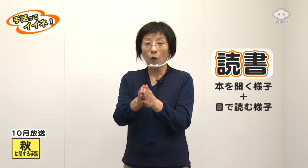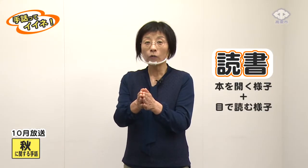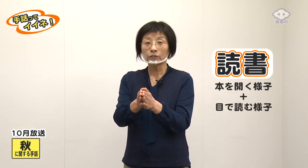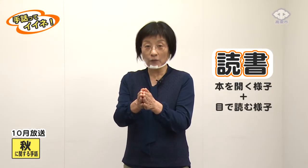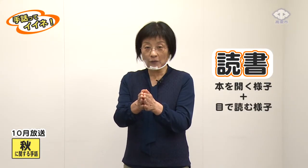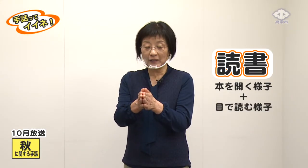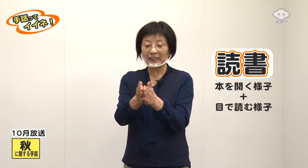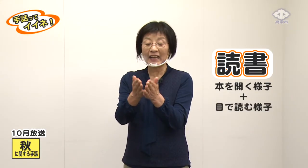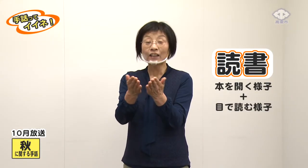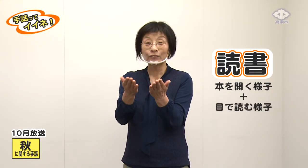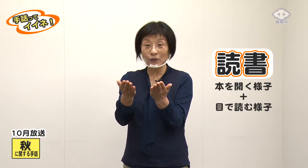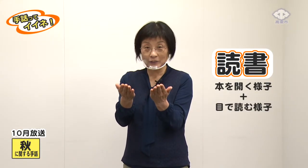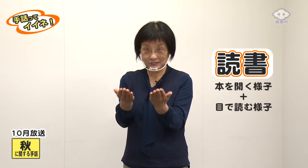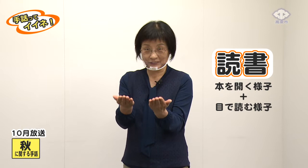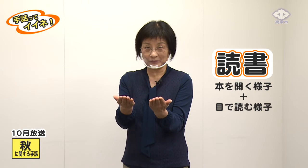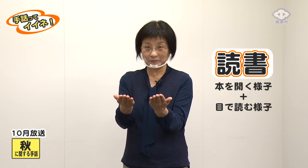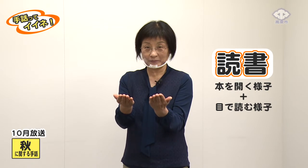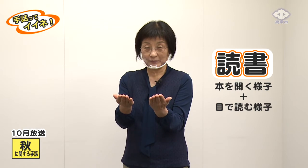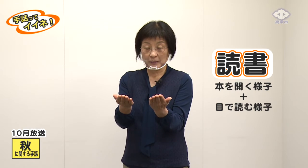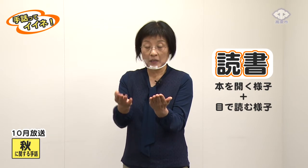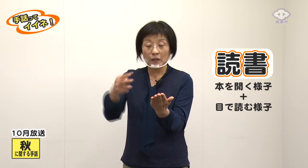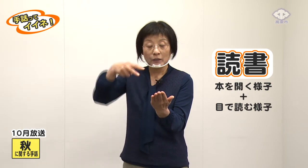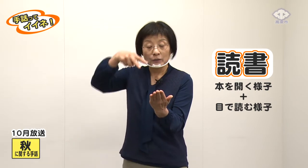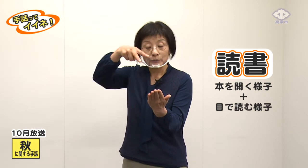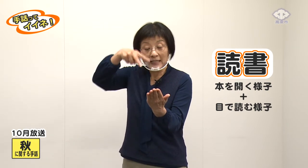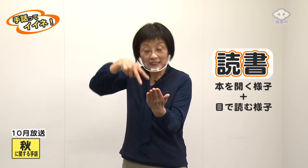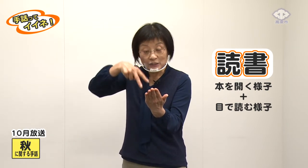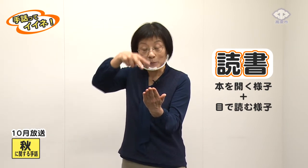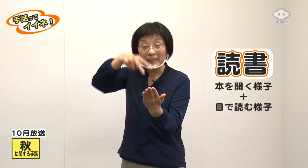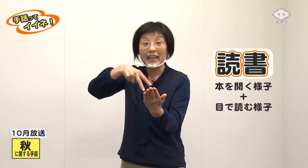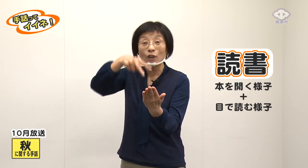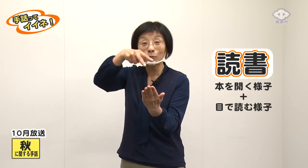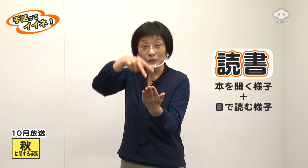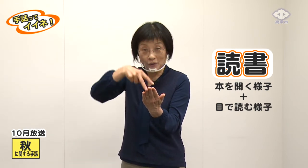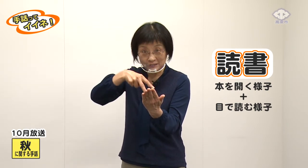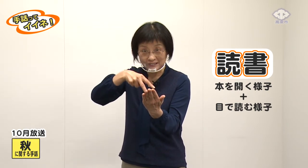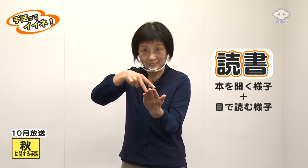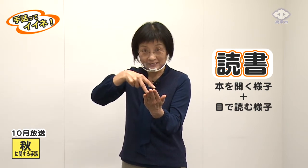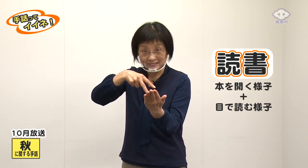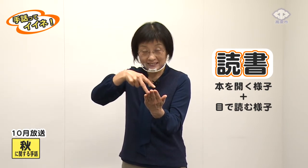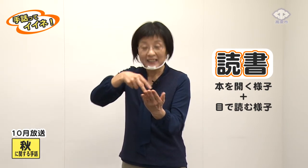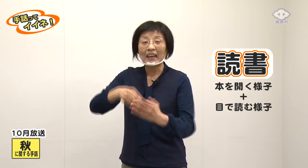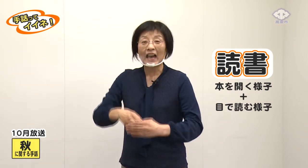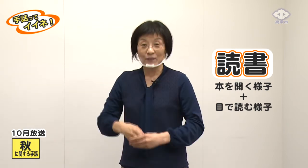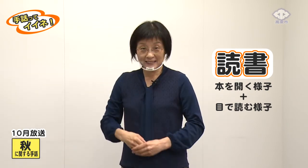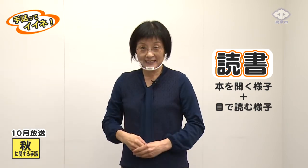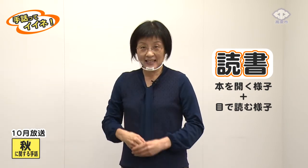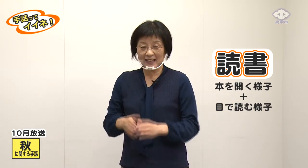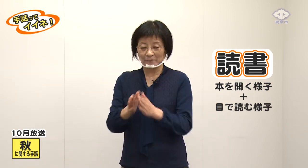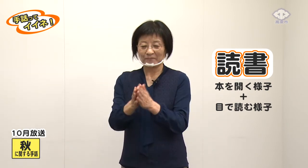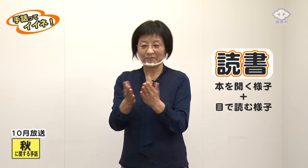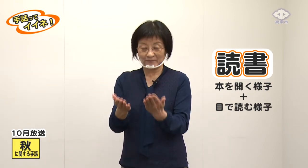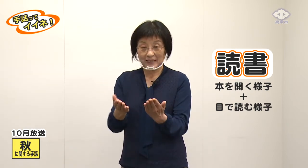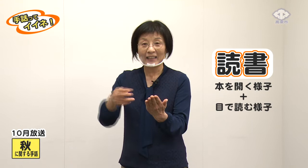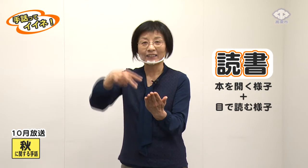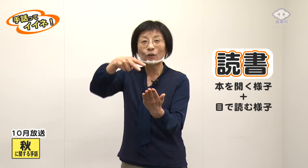本を開く様子、二つの目で読む様子、合わせて読